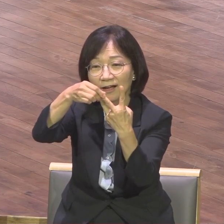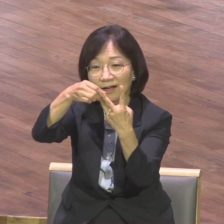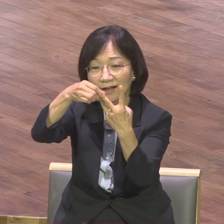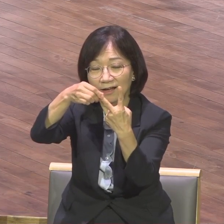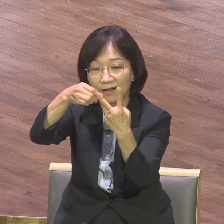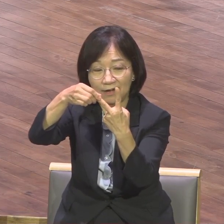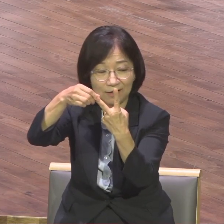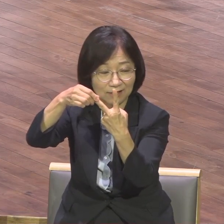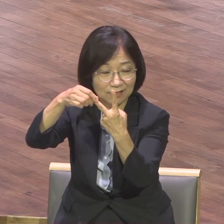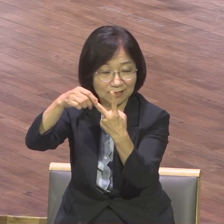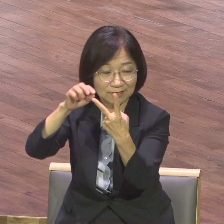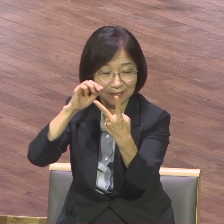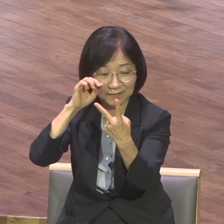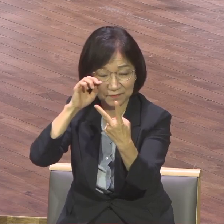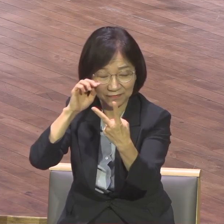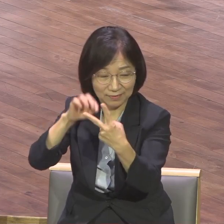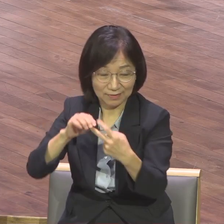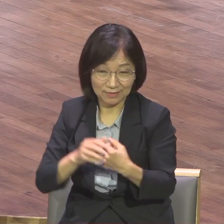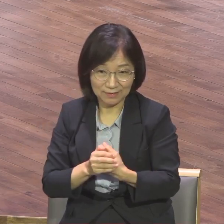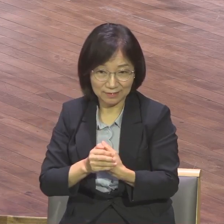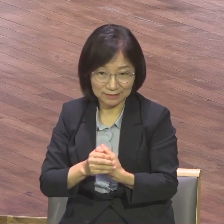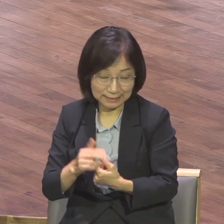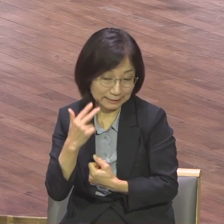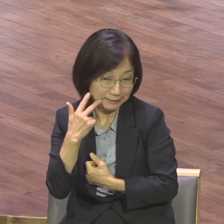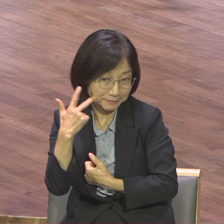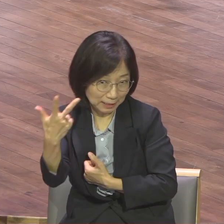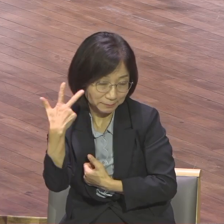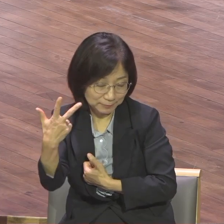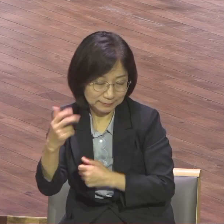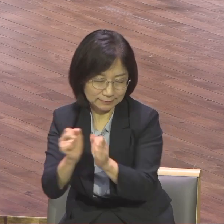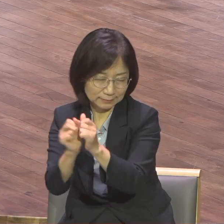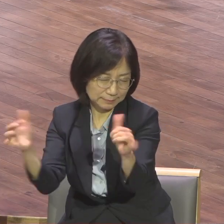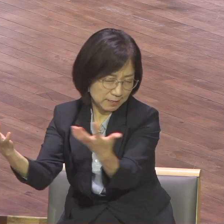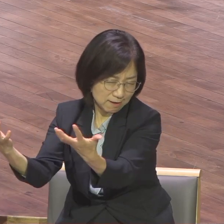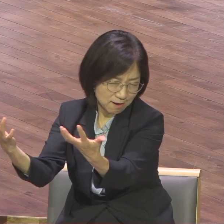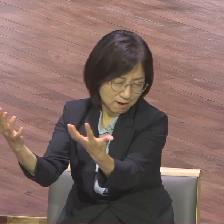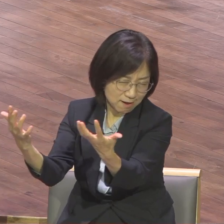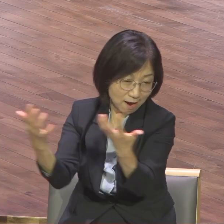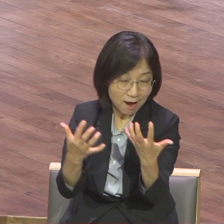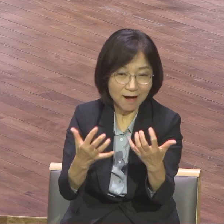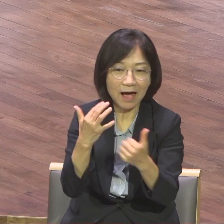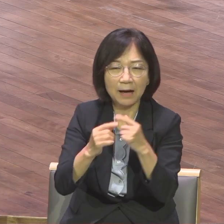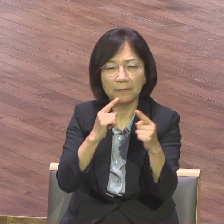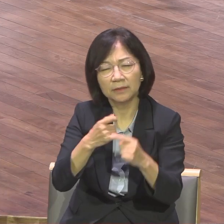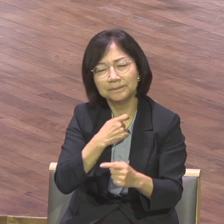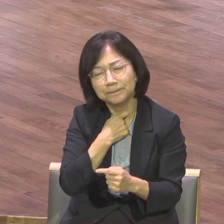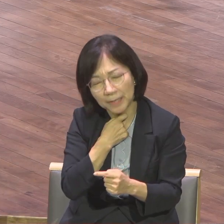시민이 거의 다 하나님 말씀을 다 듣고자 모였는데